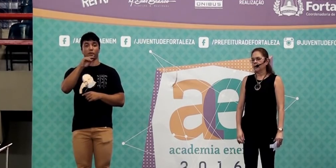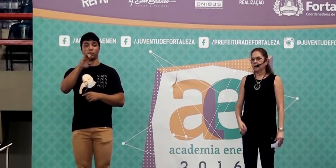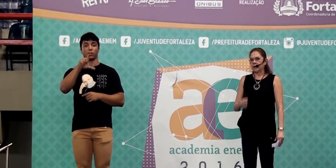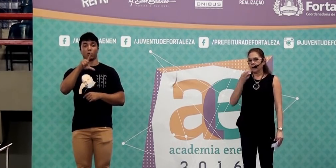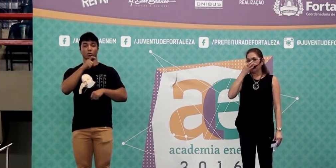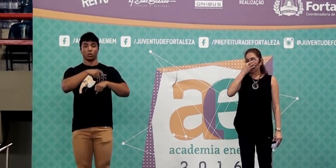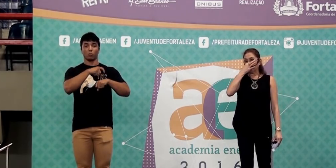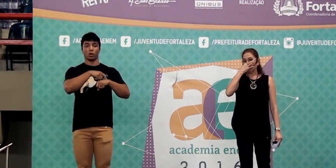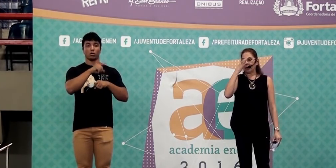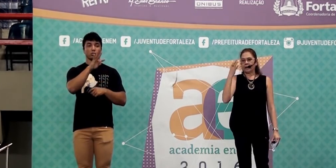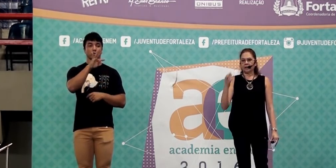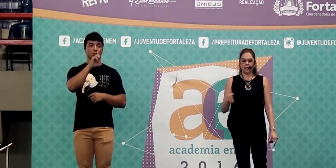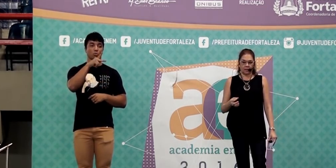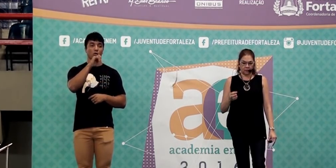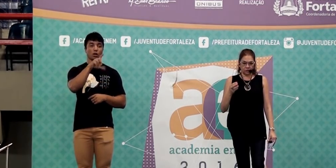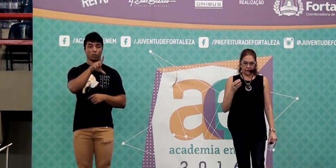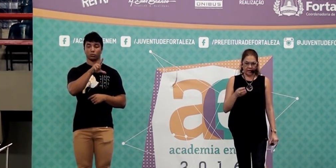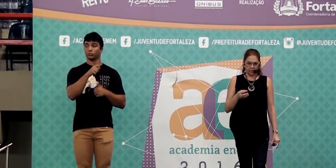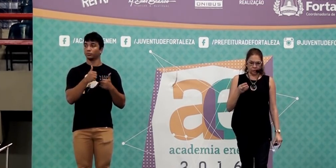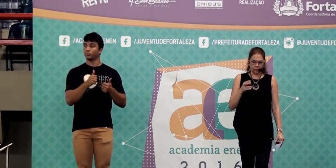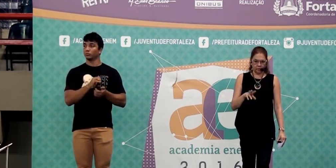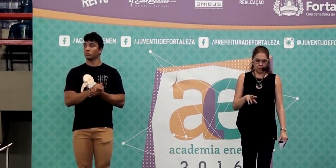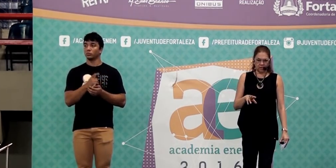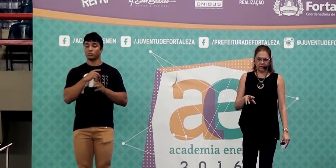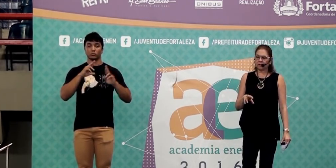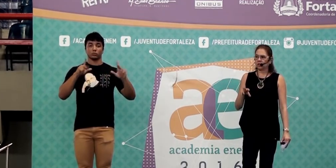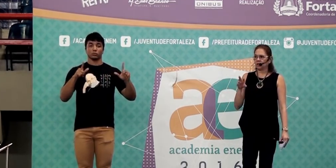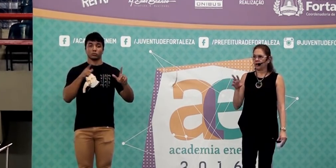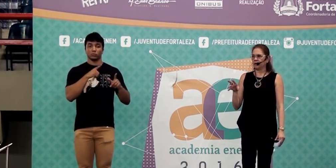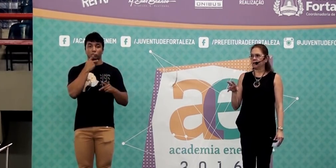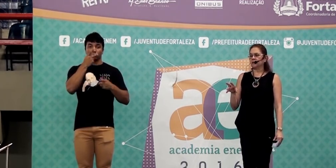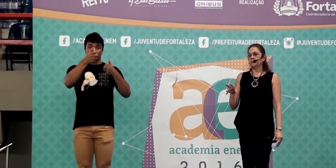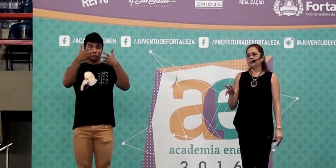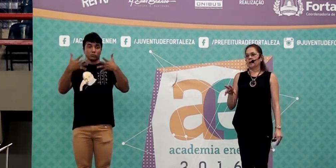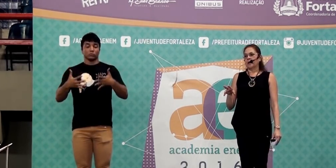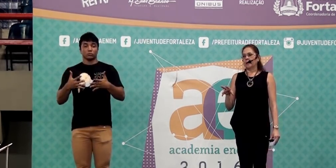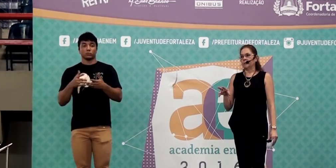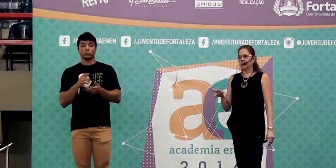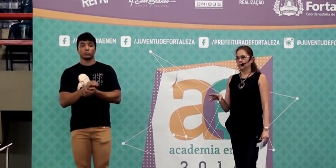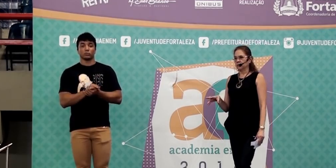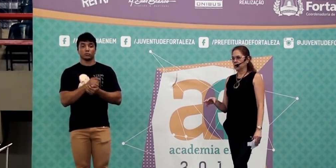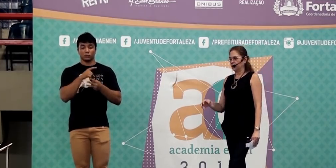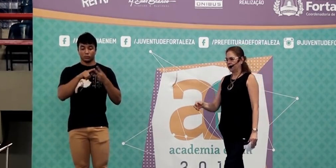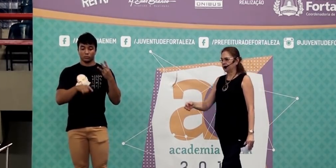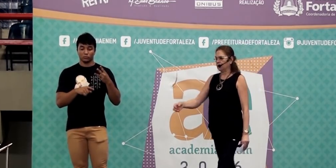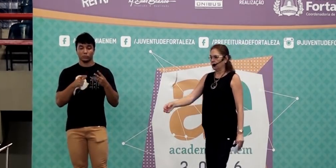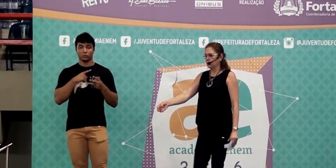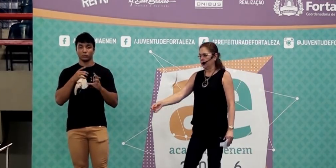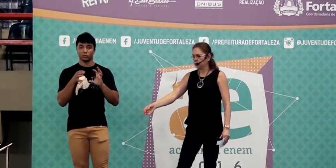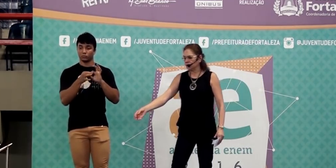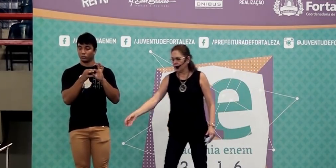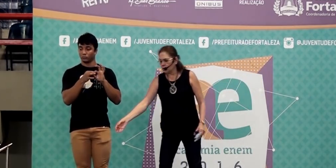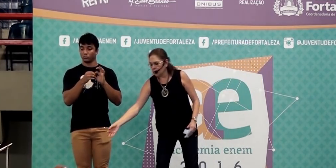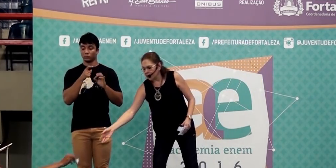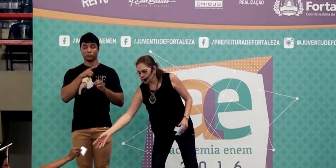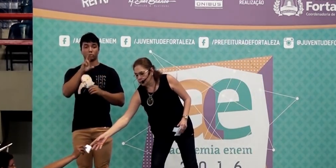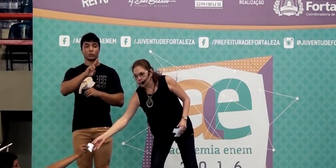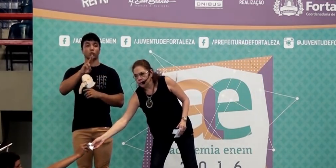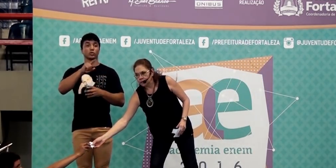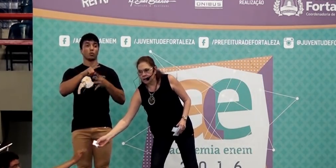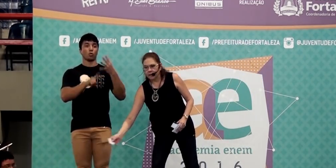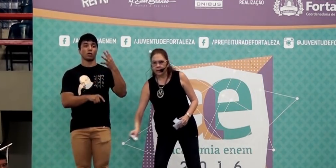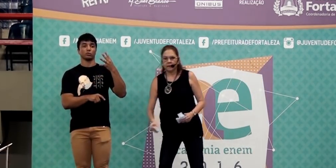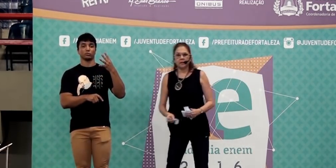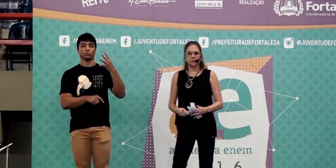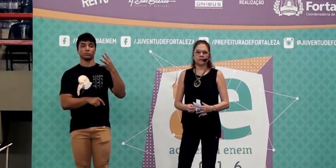temporal. Tá? Então aí, diferente do que eu disse, de 3 elementos de conexão, eu usei